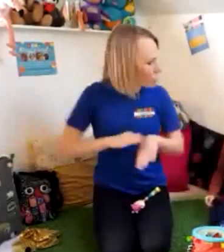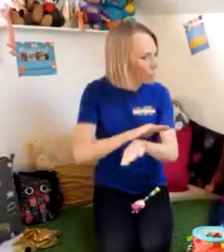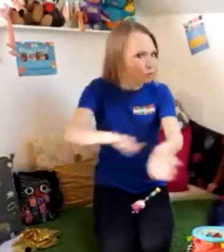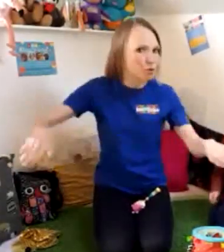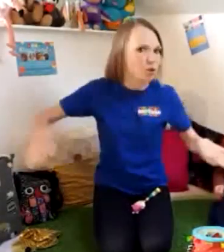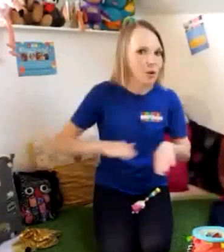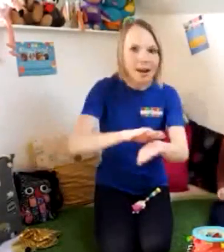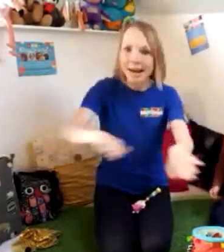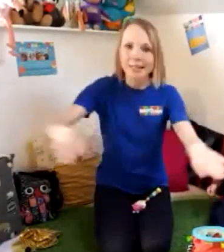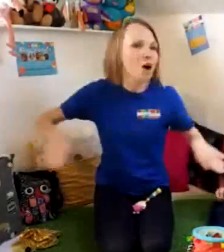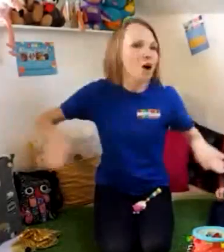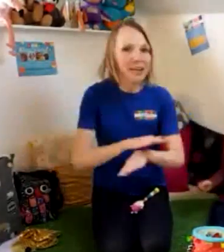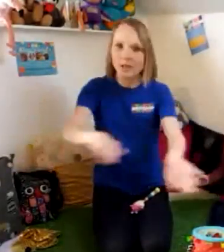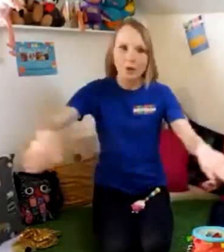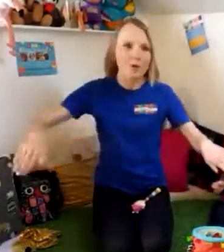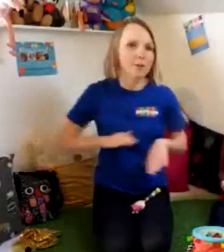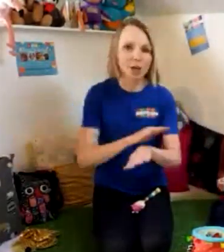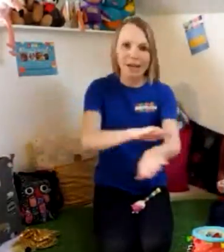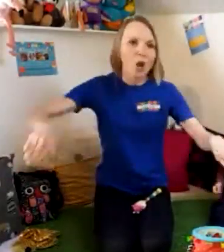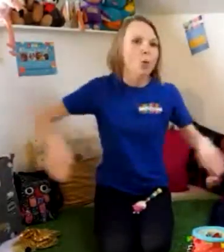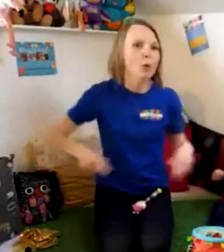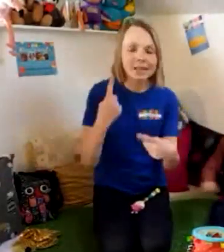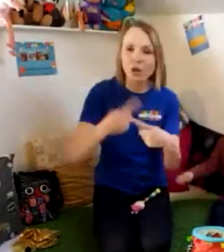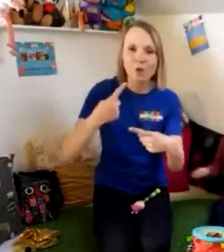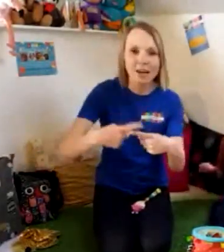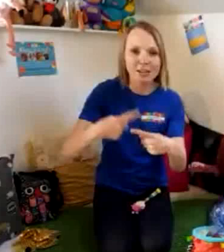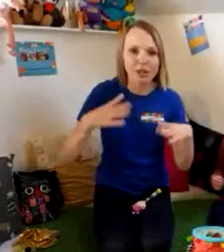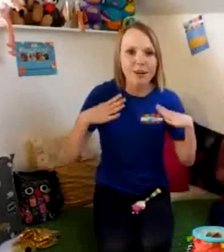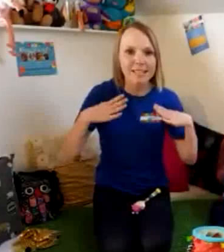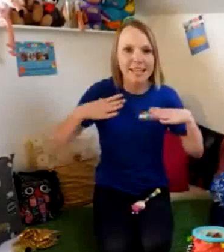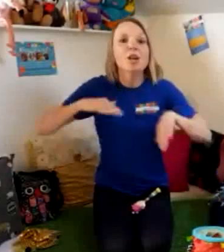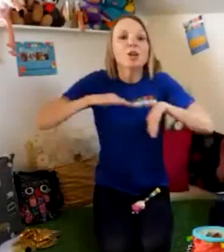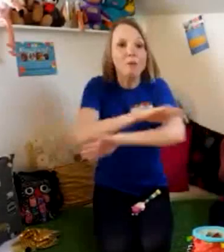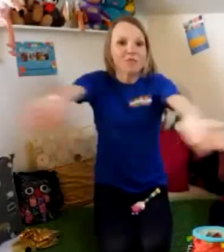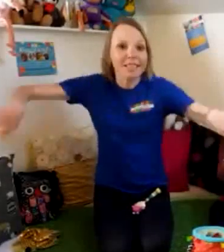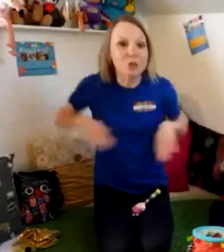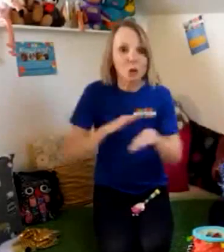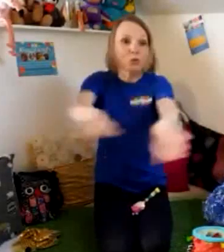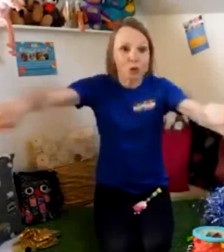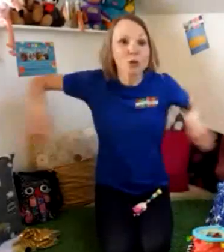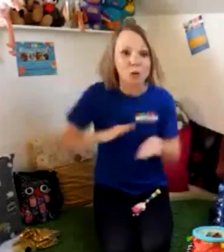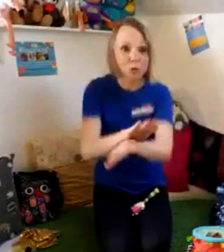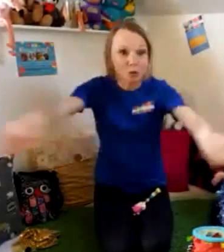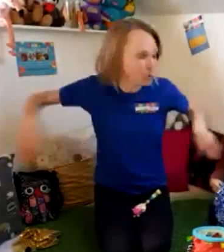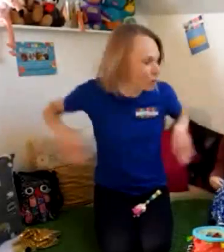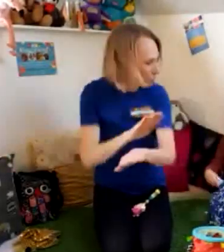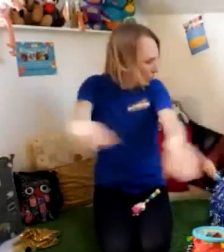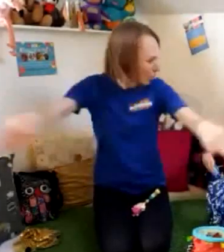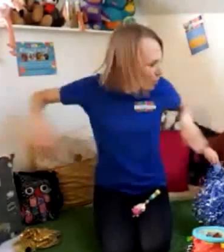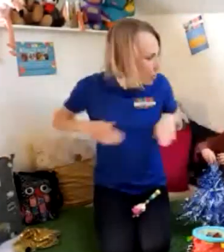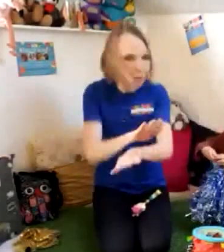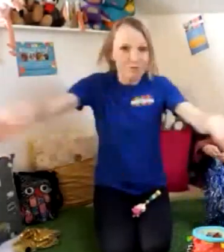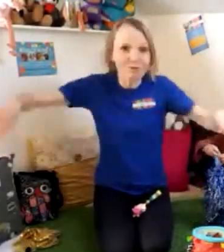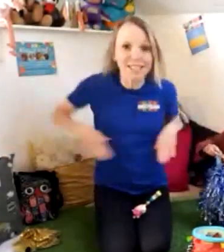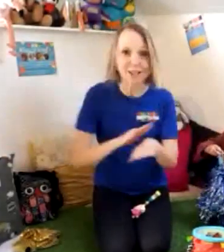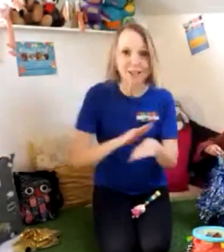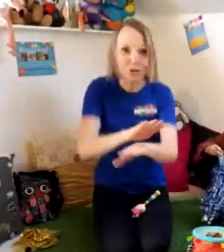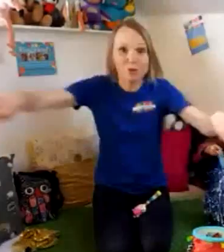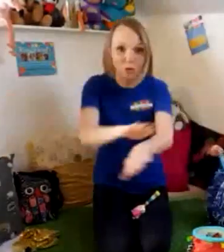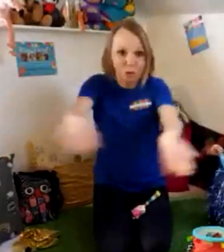do, do. It's not fast enough, everybody. We need to go faster. Are you ready? Swim faster. Do, do, do, do, do, do. Swim faster. Do, do, do, do,